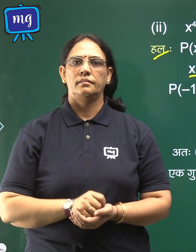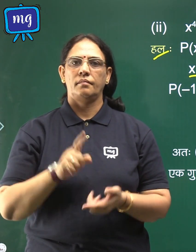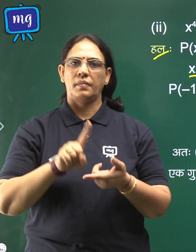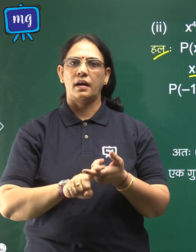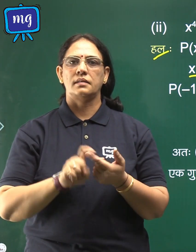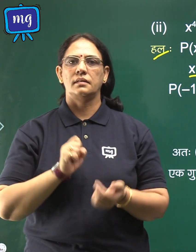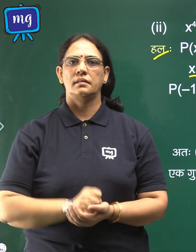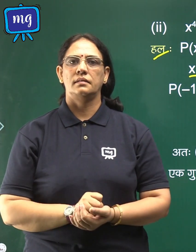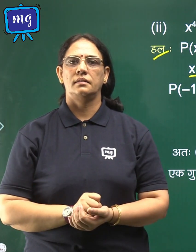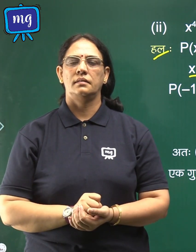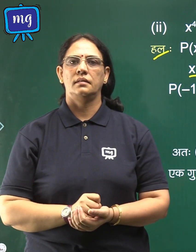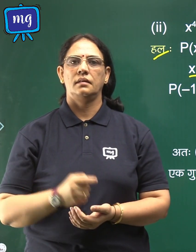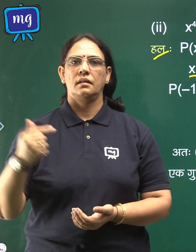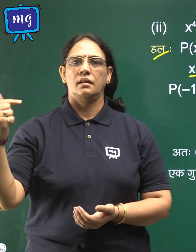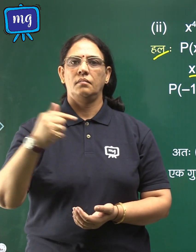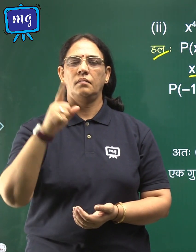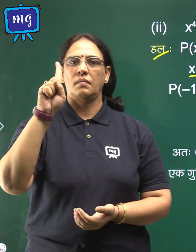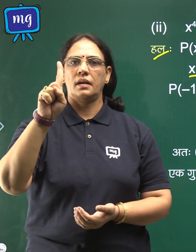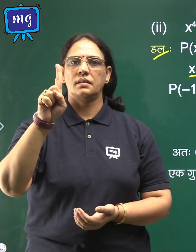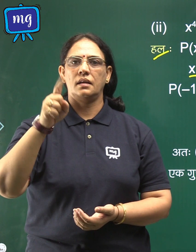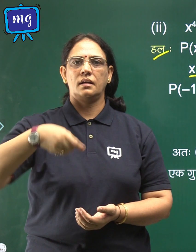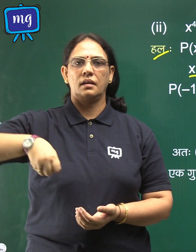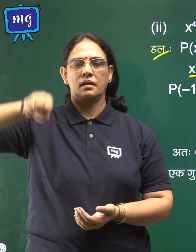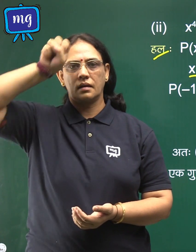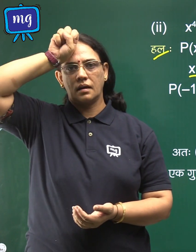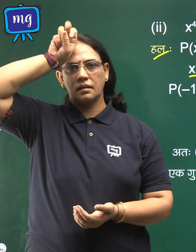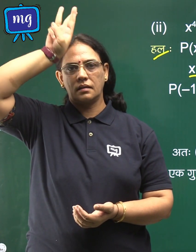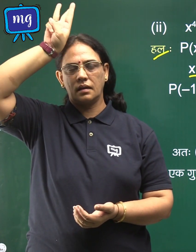प्लस -1 की घात 3